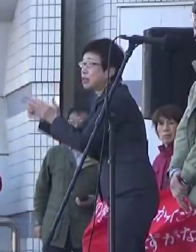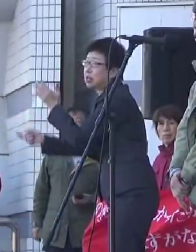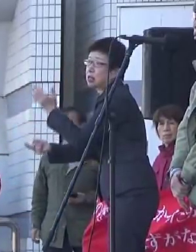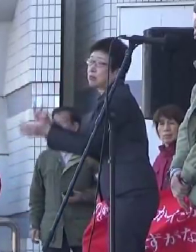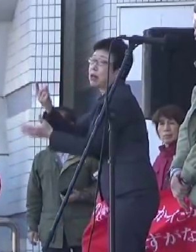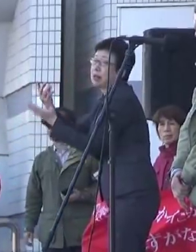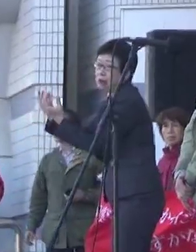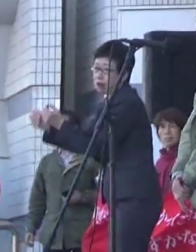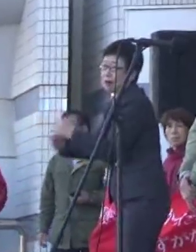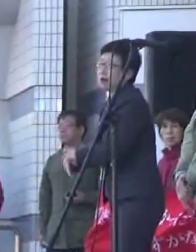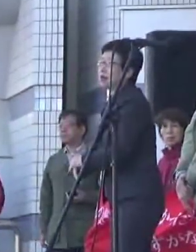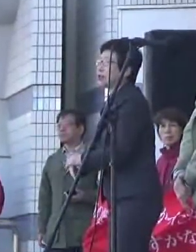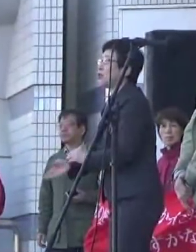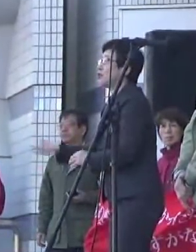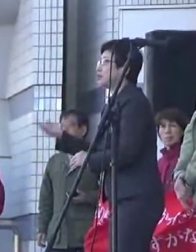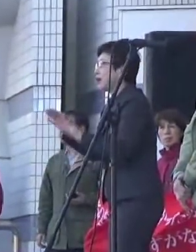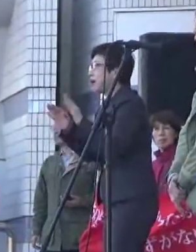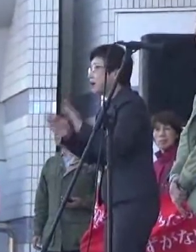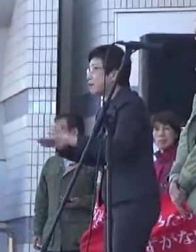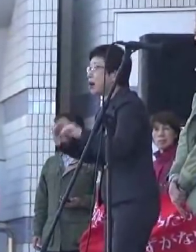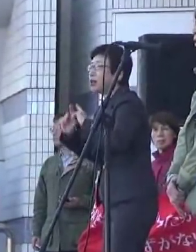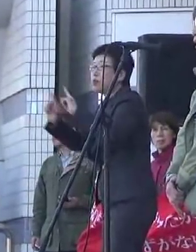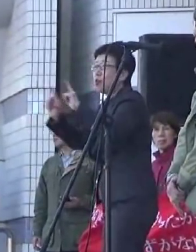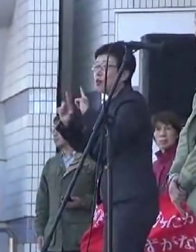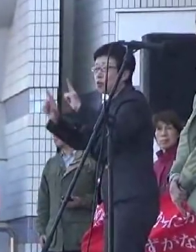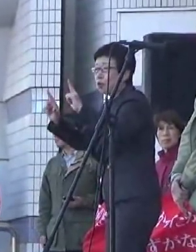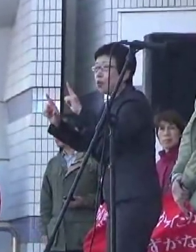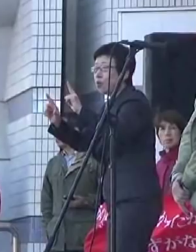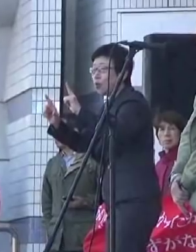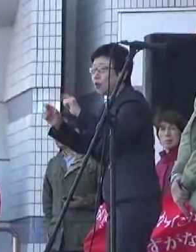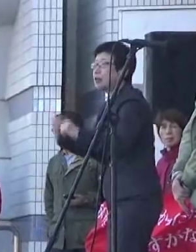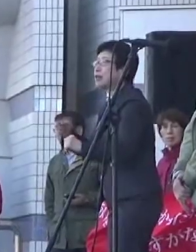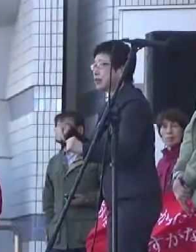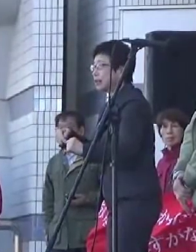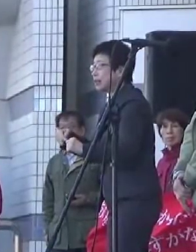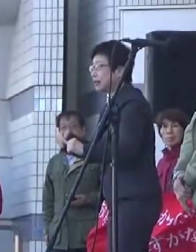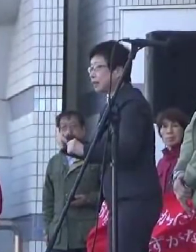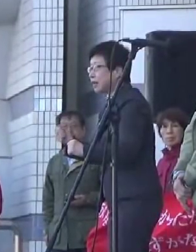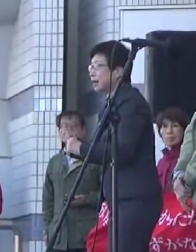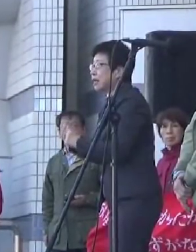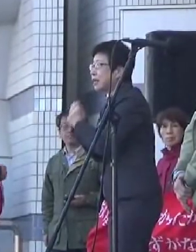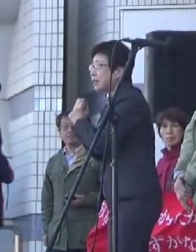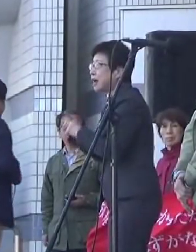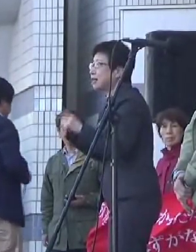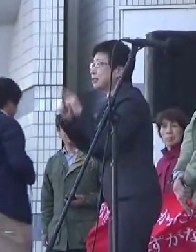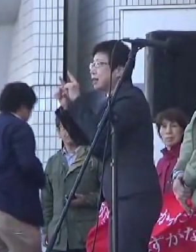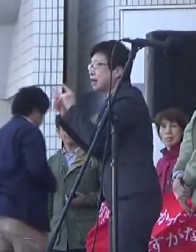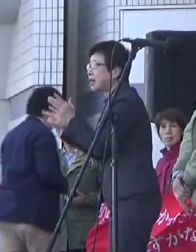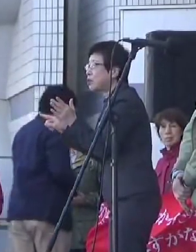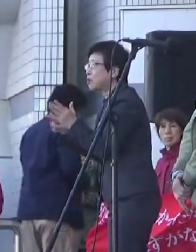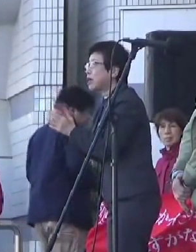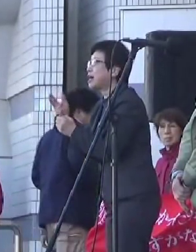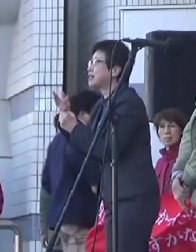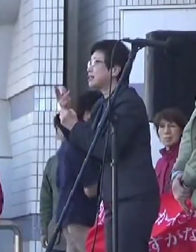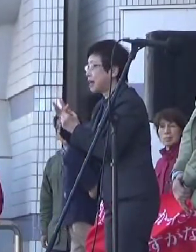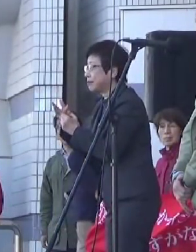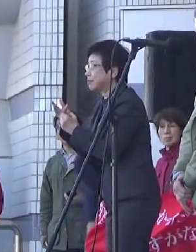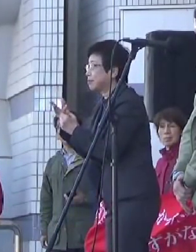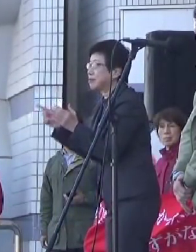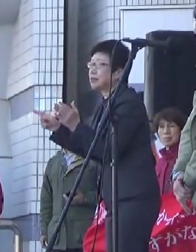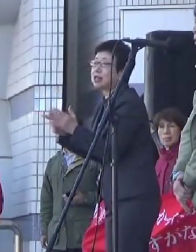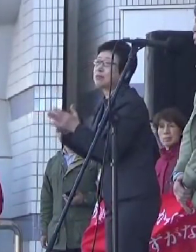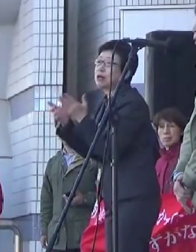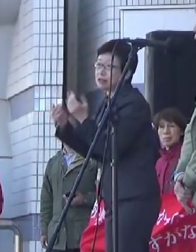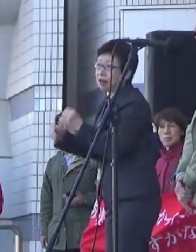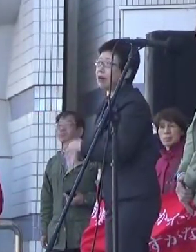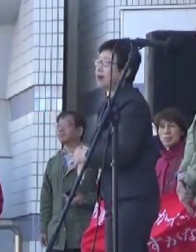。そして今東京に避難していてちょうど8年目です。丸々8年ありました